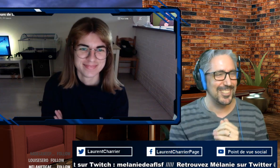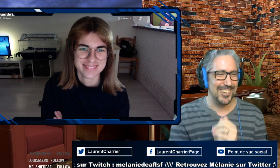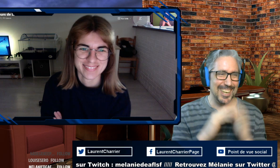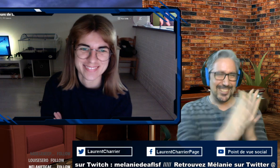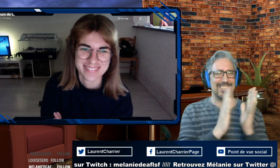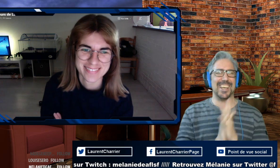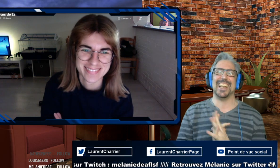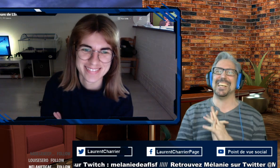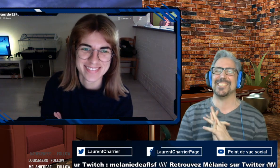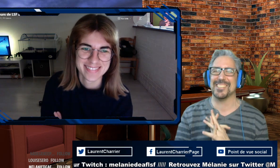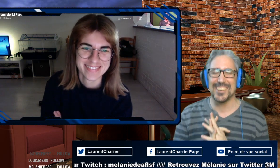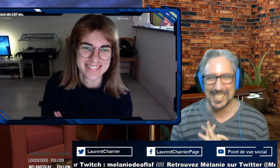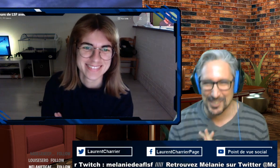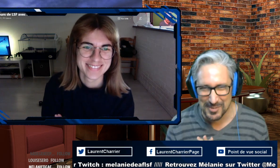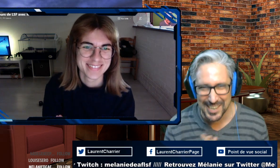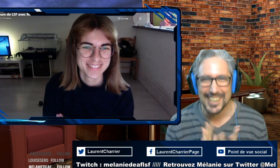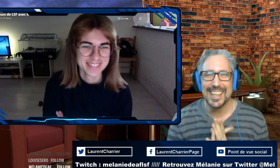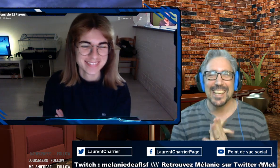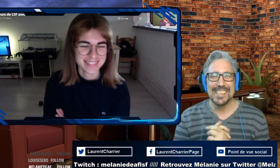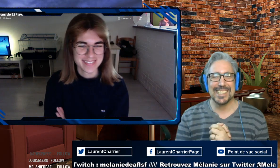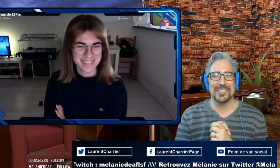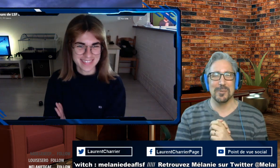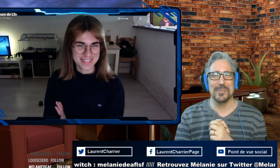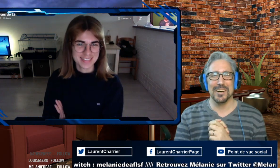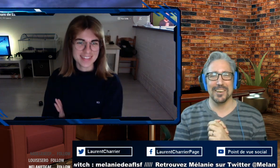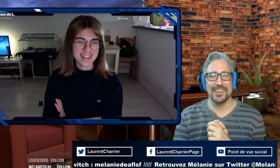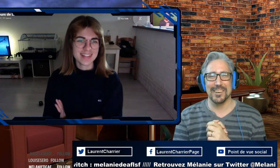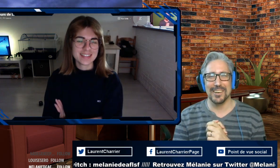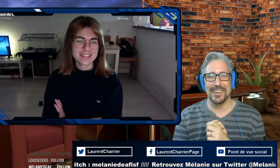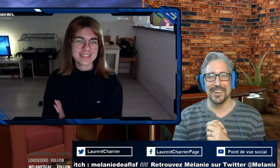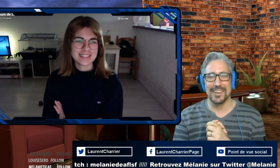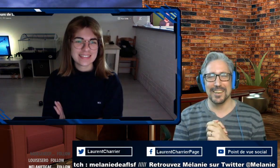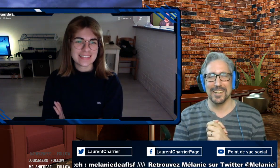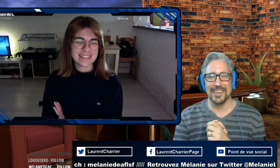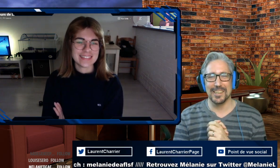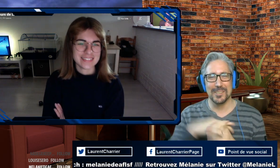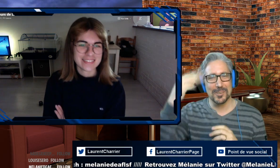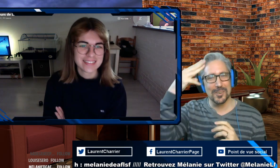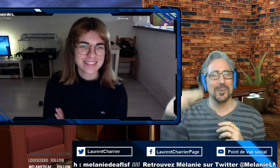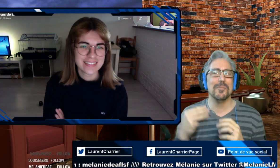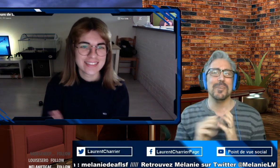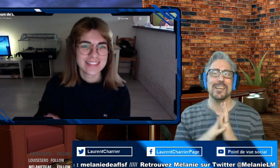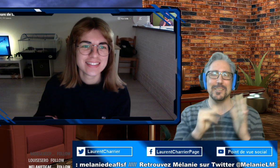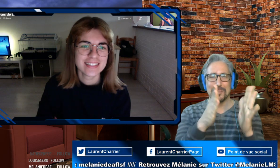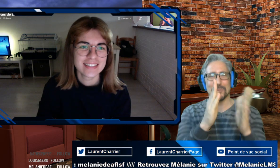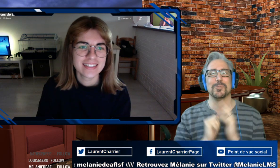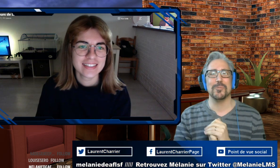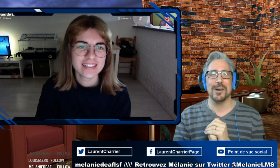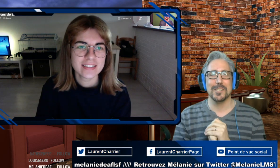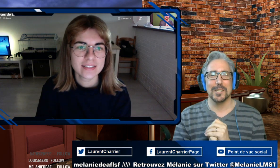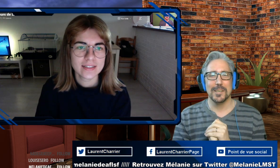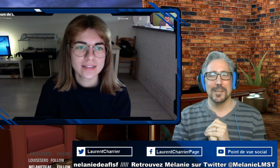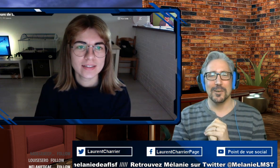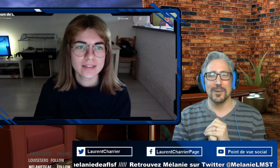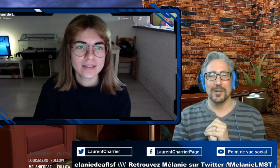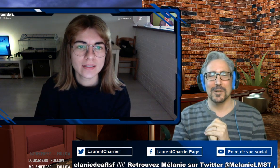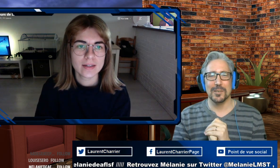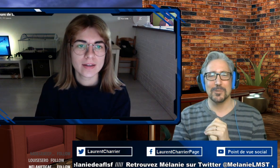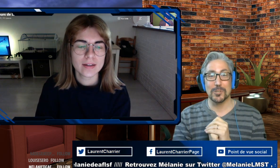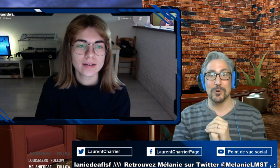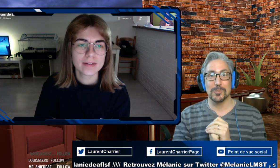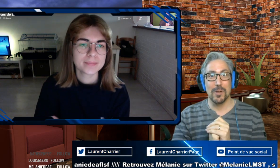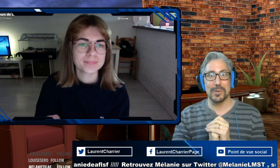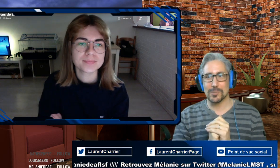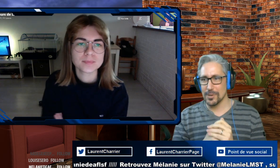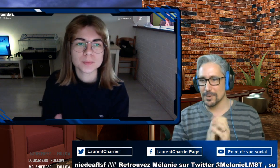suis content là que tu sois là ce soir, c'est trop bien, c'est trop bien. Donc Mélanie, donc